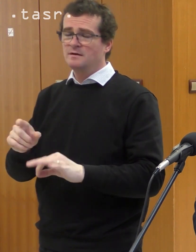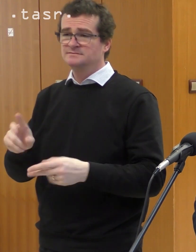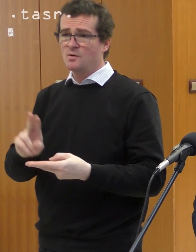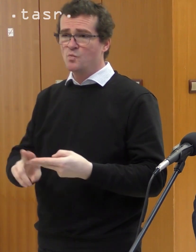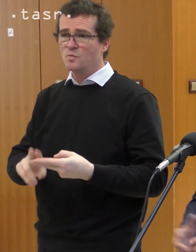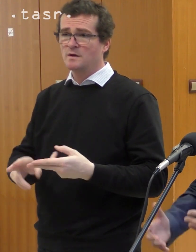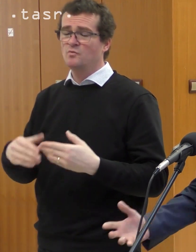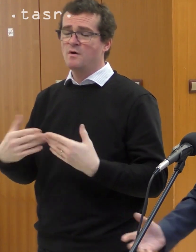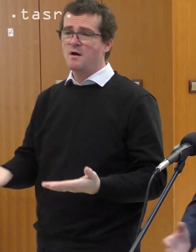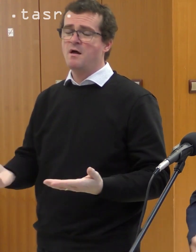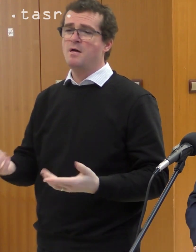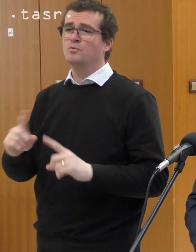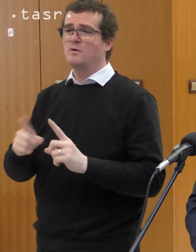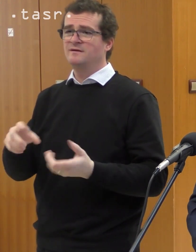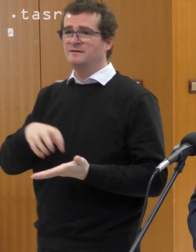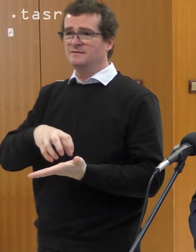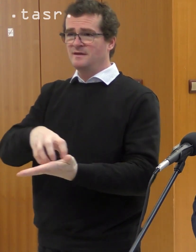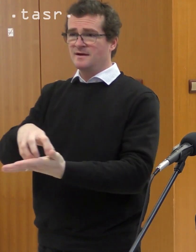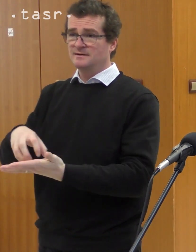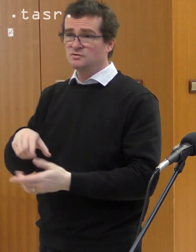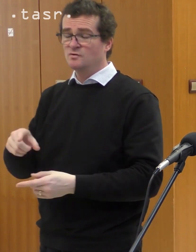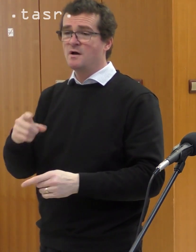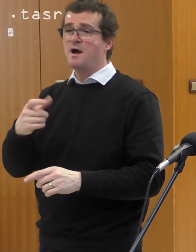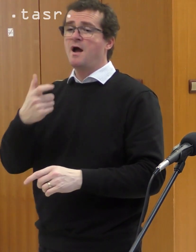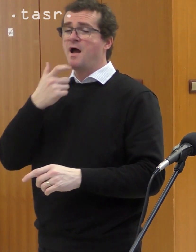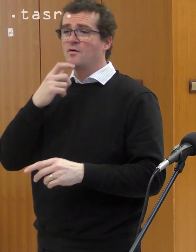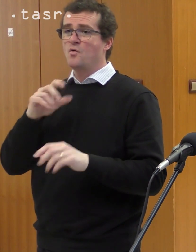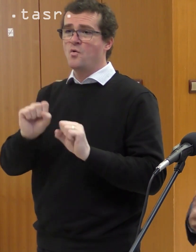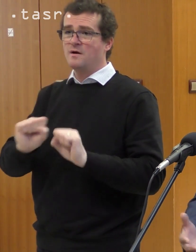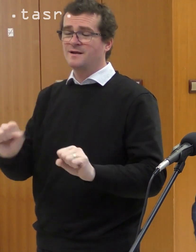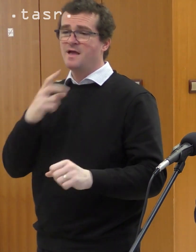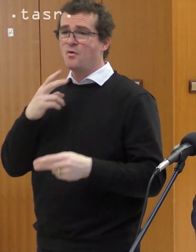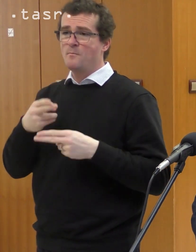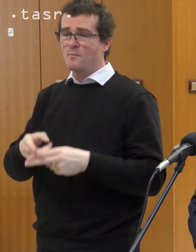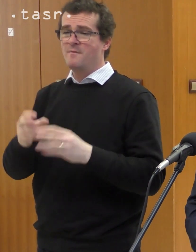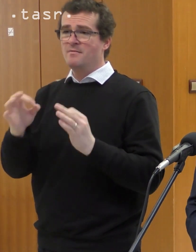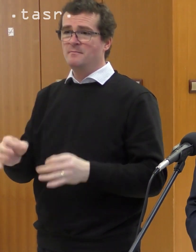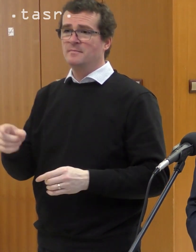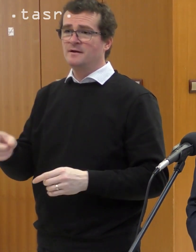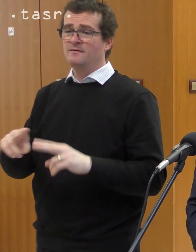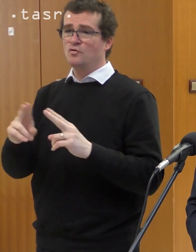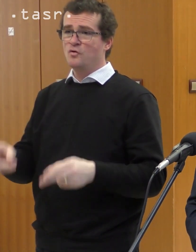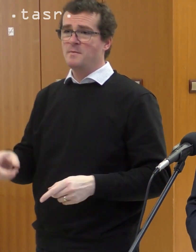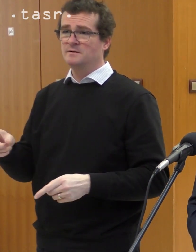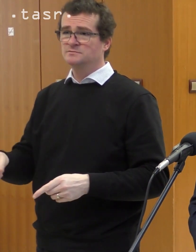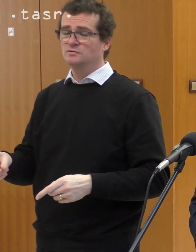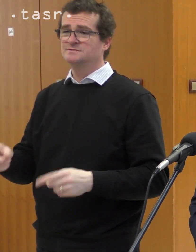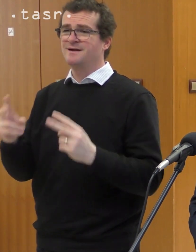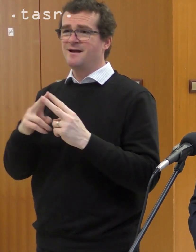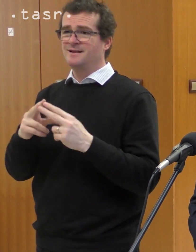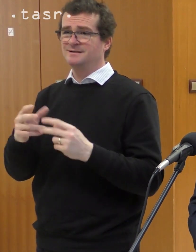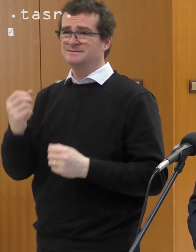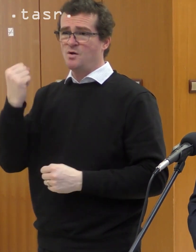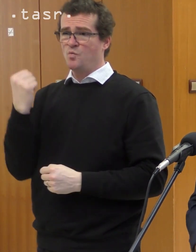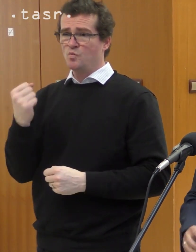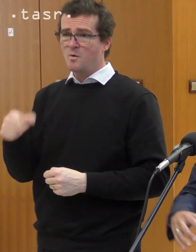úradu, alebo prípadne v iných rezortoch, ako ochraňovať, ako pomáhať práve domácnostiam v energetickej chudobe.